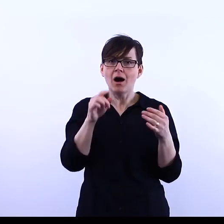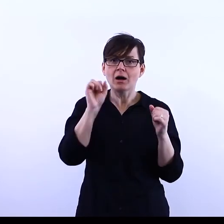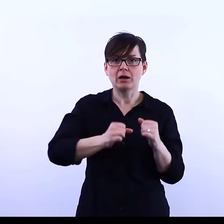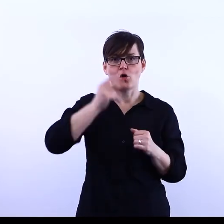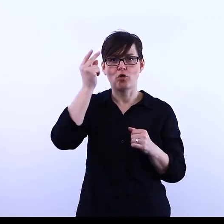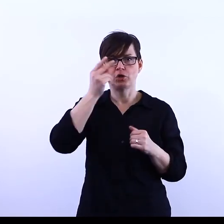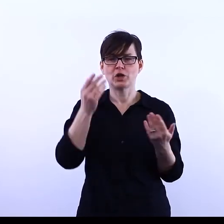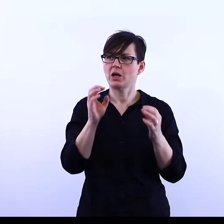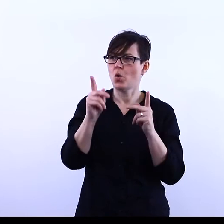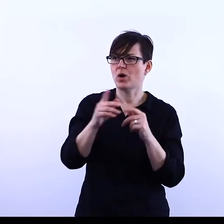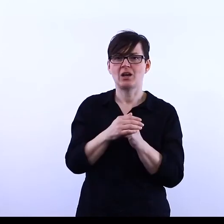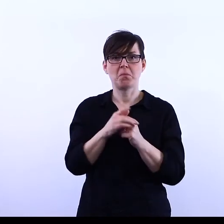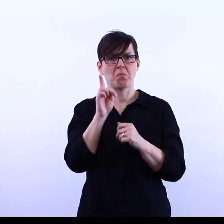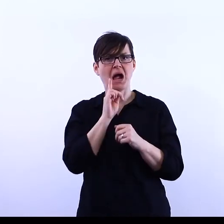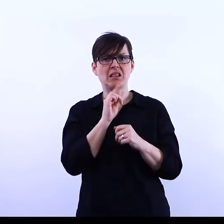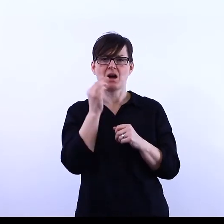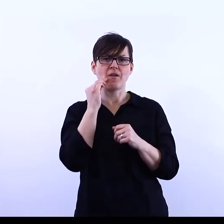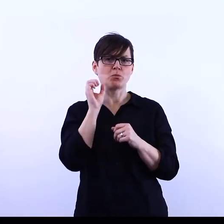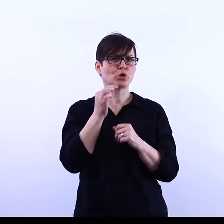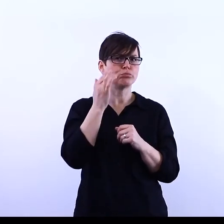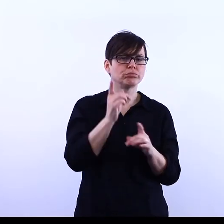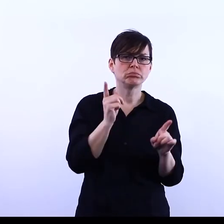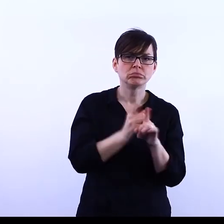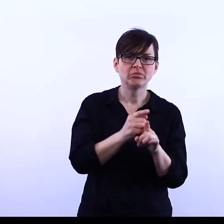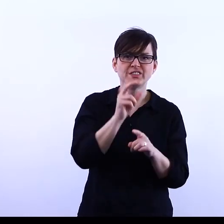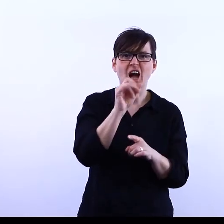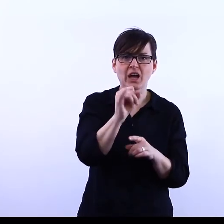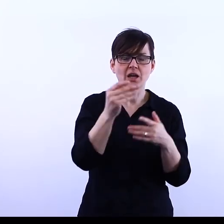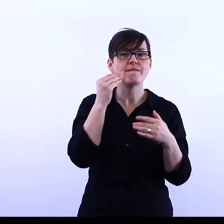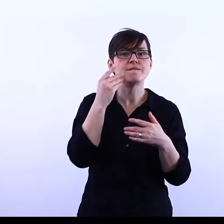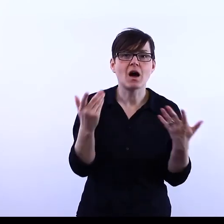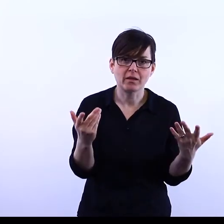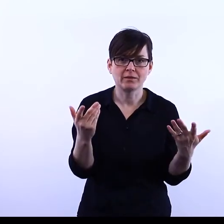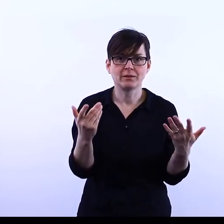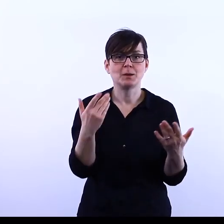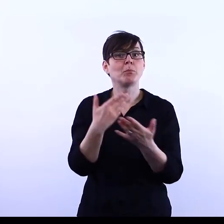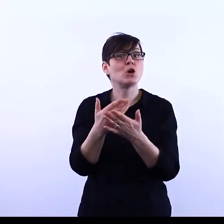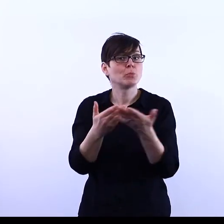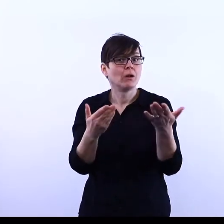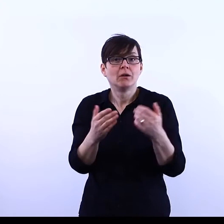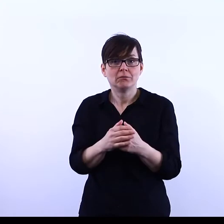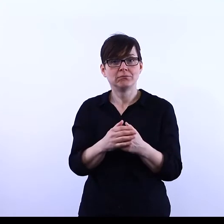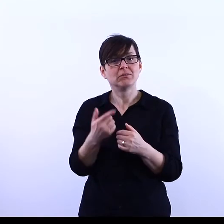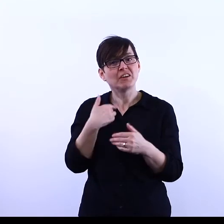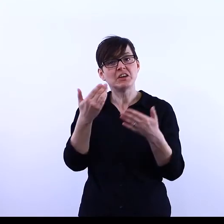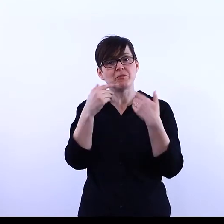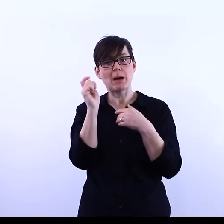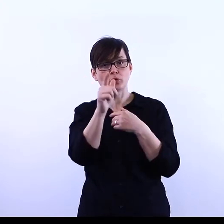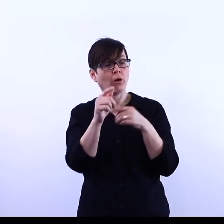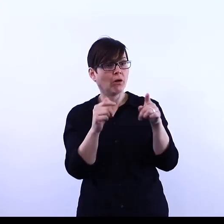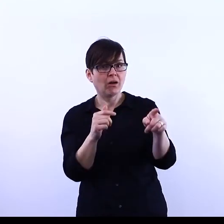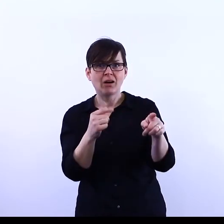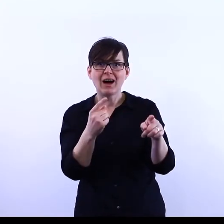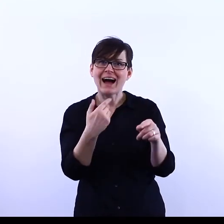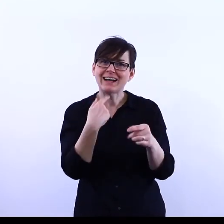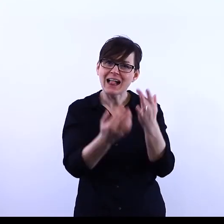ihrem Alltag von KI betroffen sein könnten. Also dass potenziell ein Recruiting-Algorithmus über ihre Job